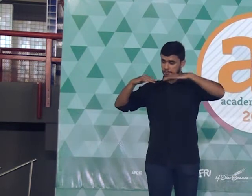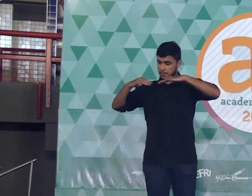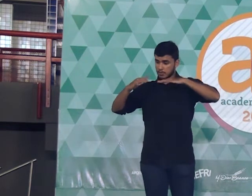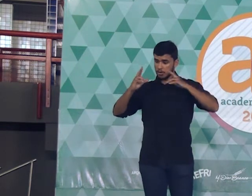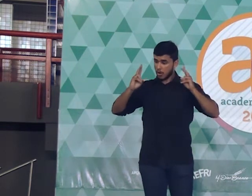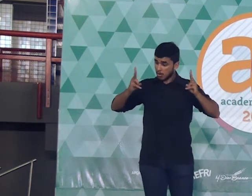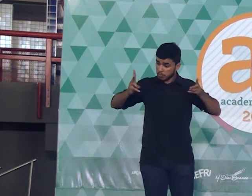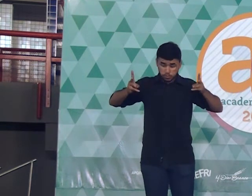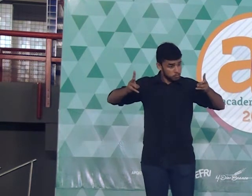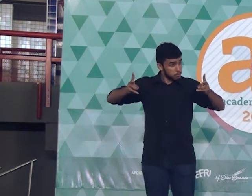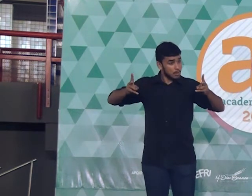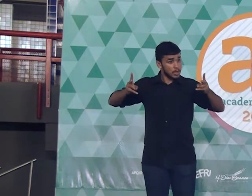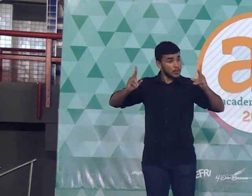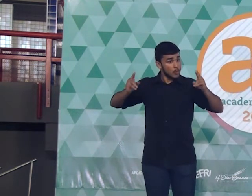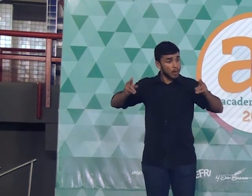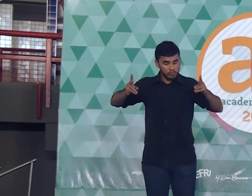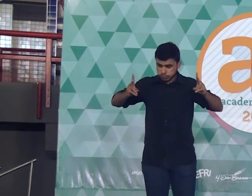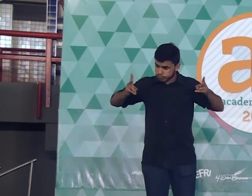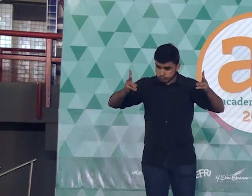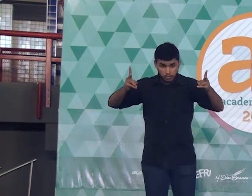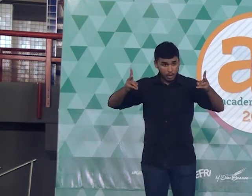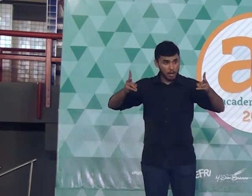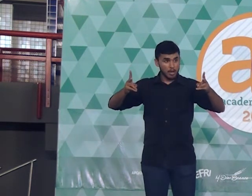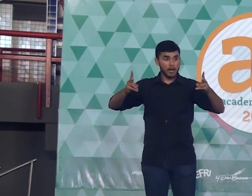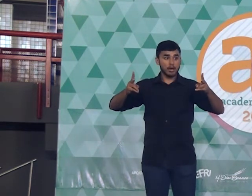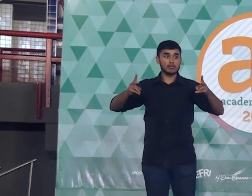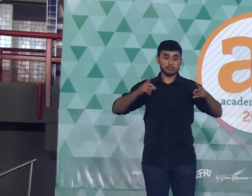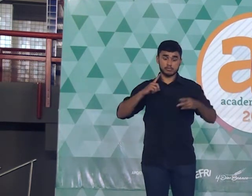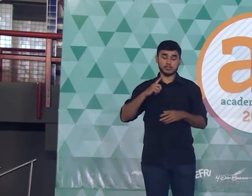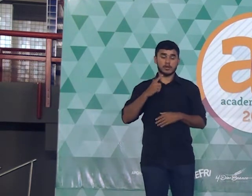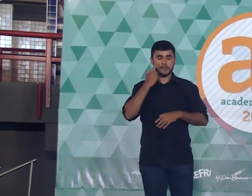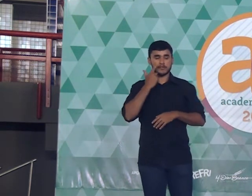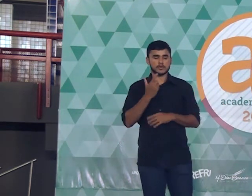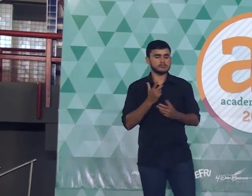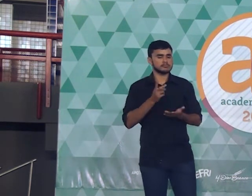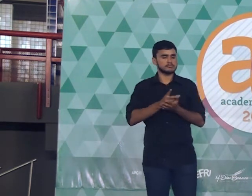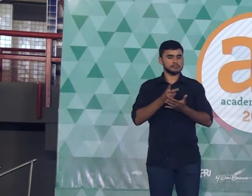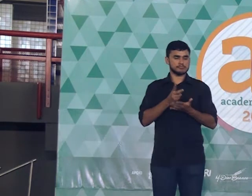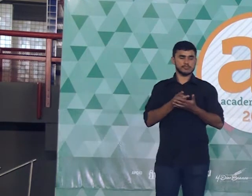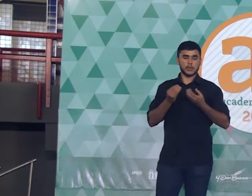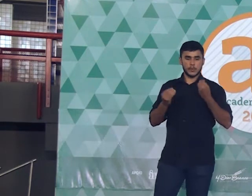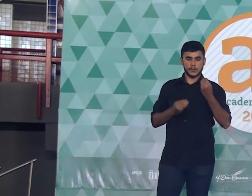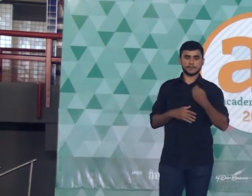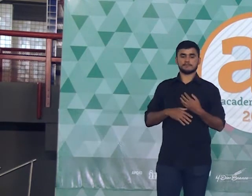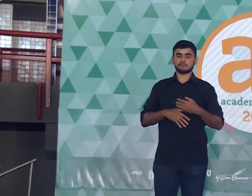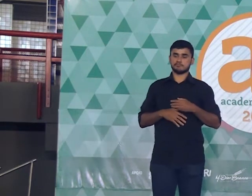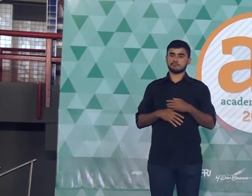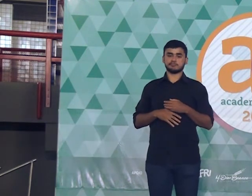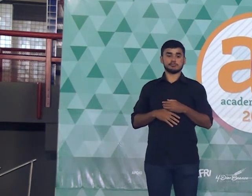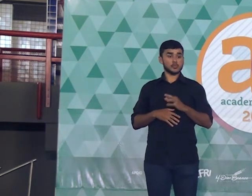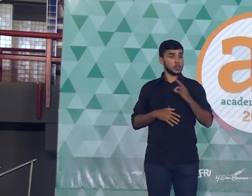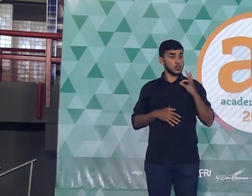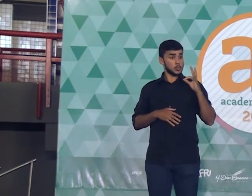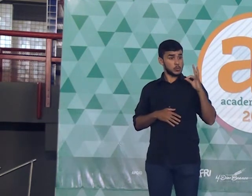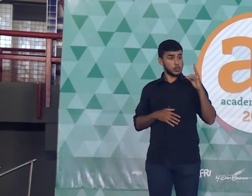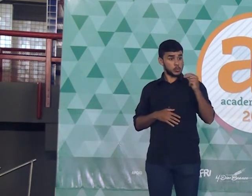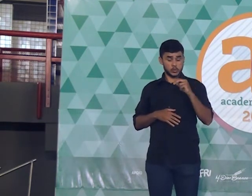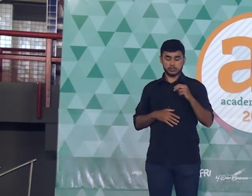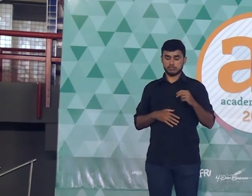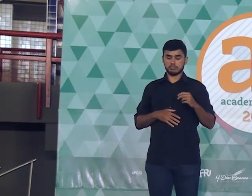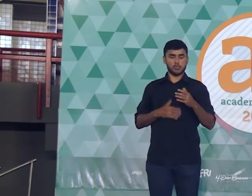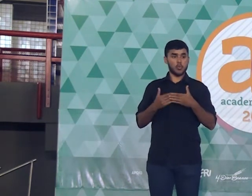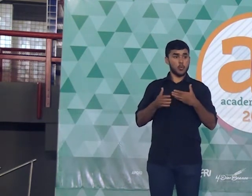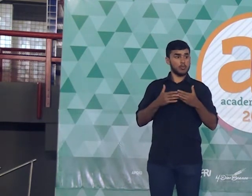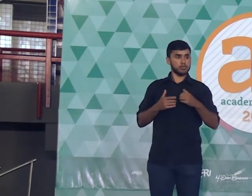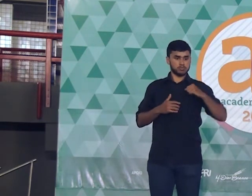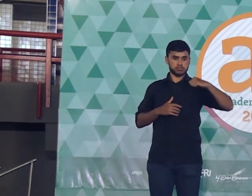E a ideia é a seguinte: todas as vezes que eu estiver nessa situação e os móveis estiverem